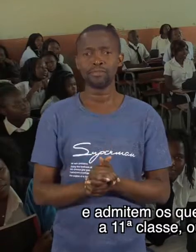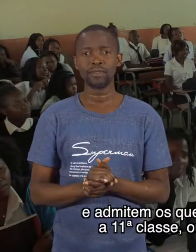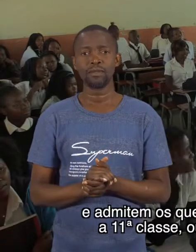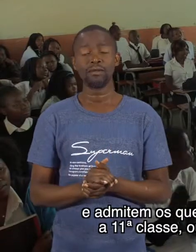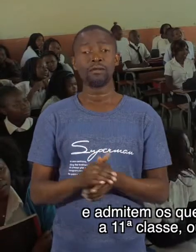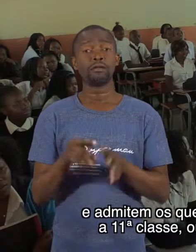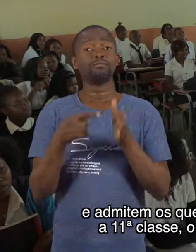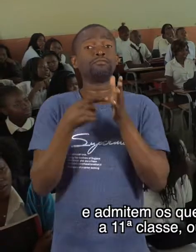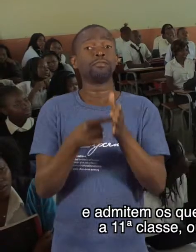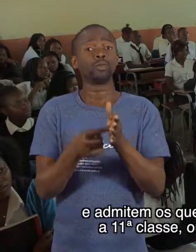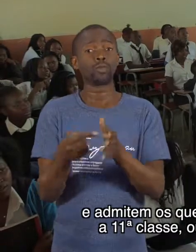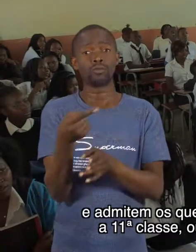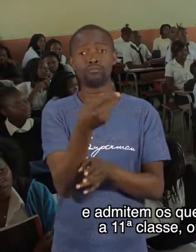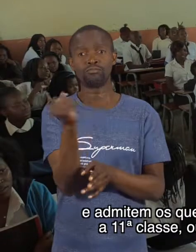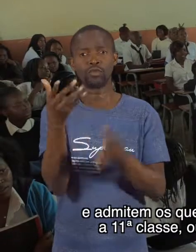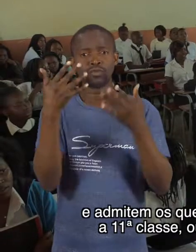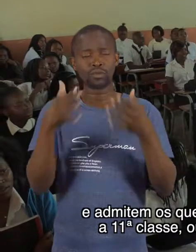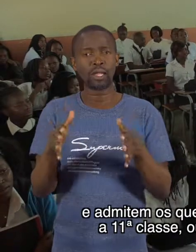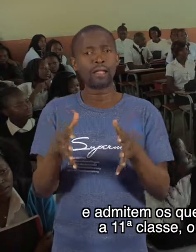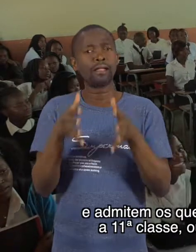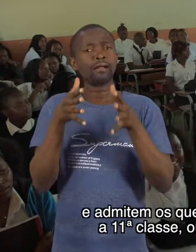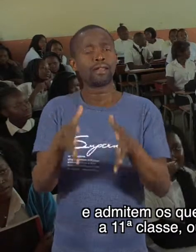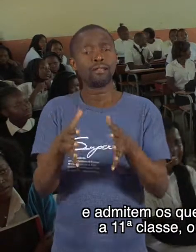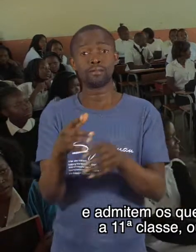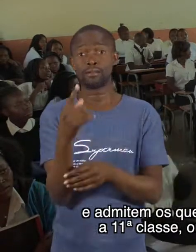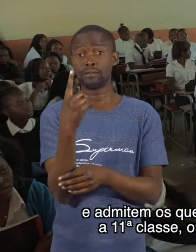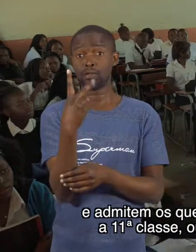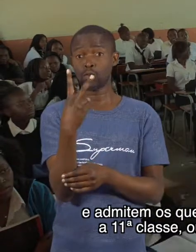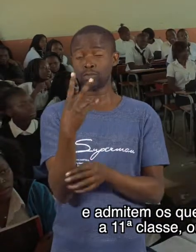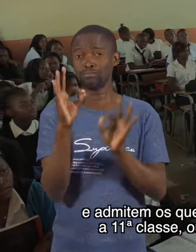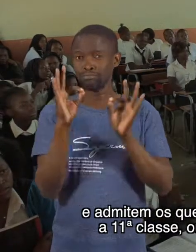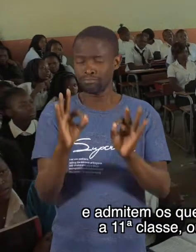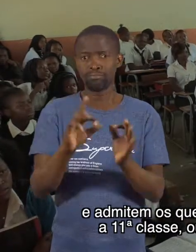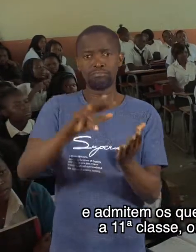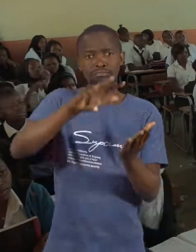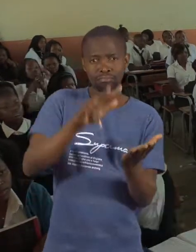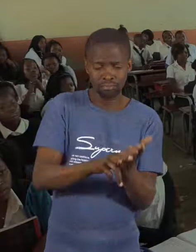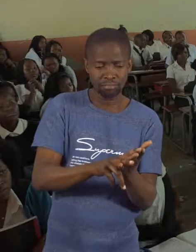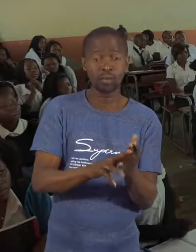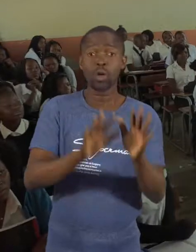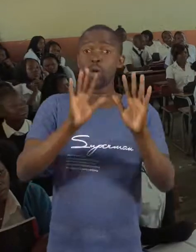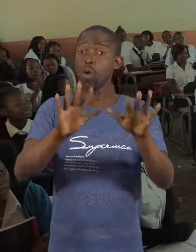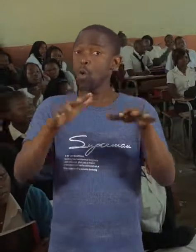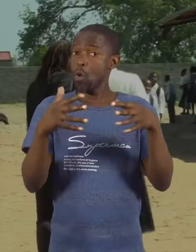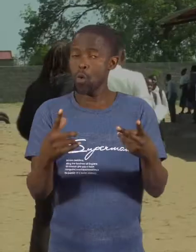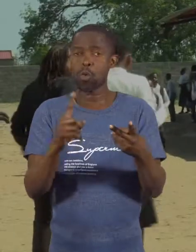com sucesso a décima primeira classe ou tenham reprovado na décima segunda classe.